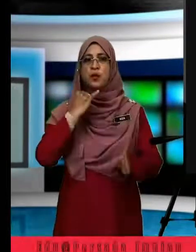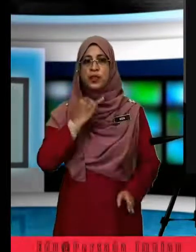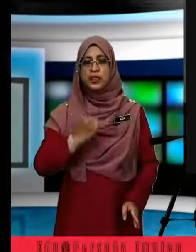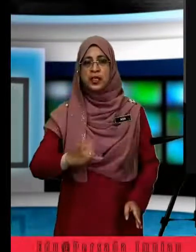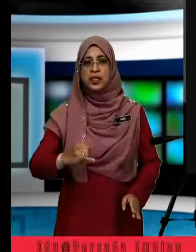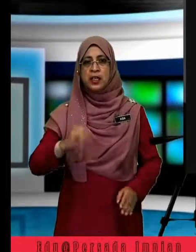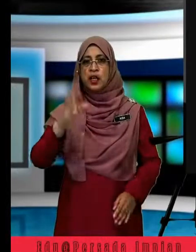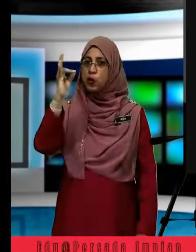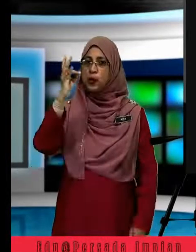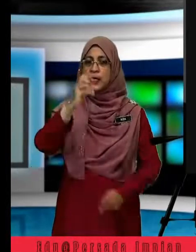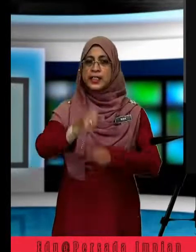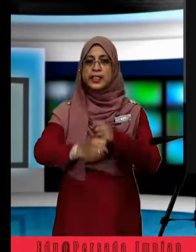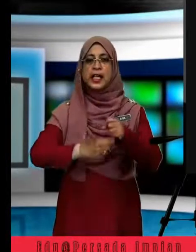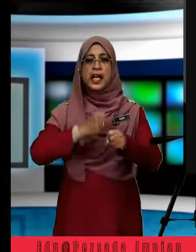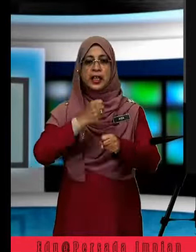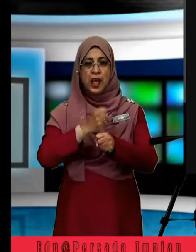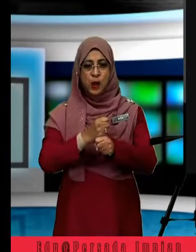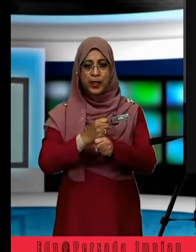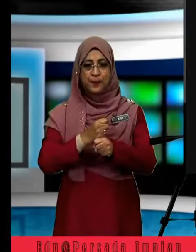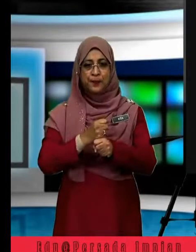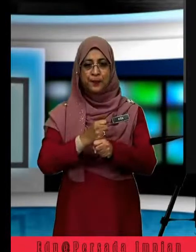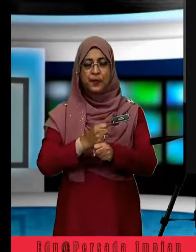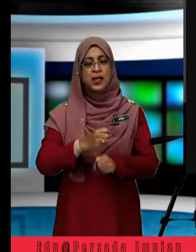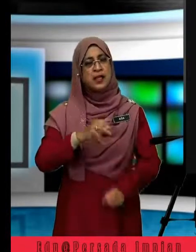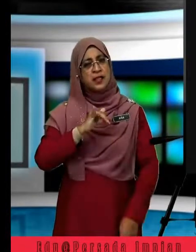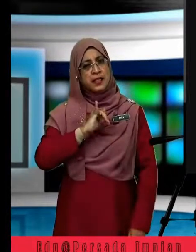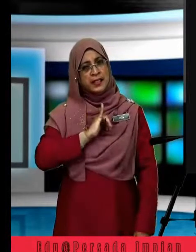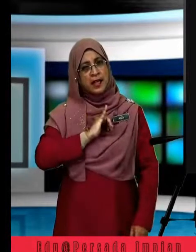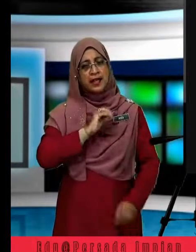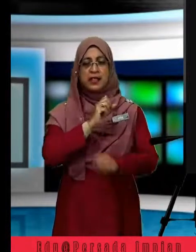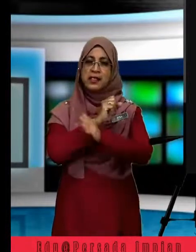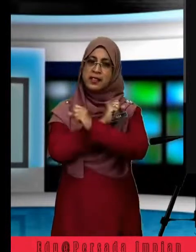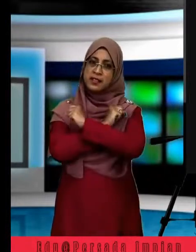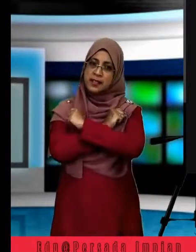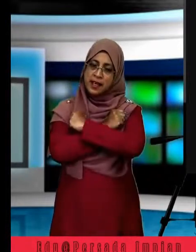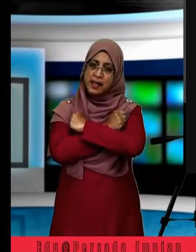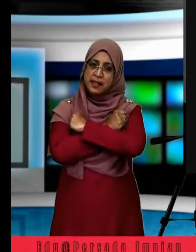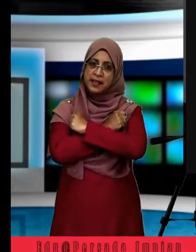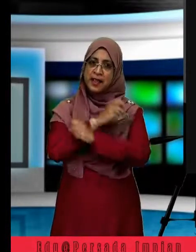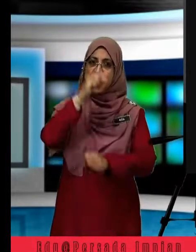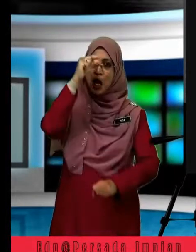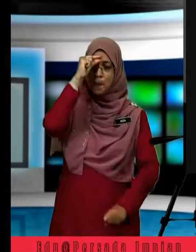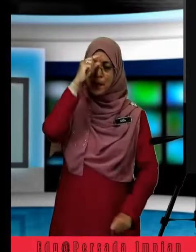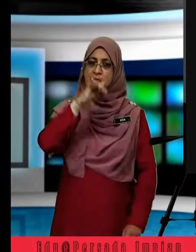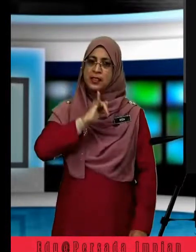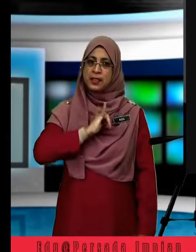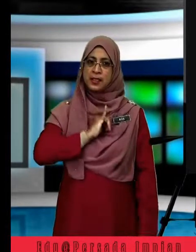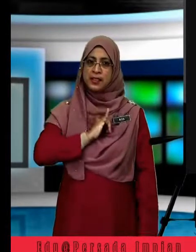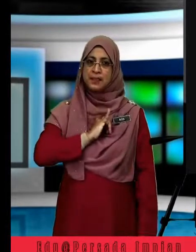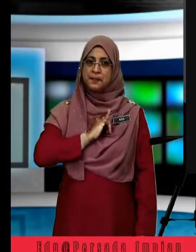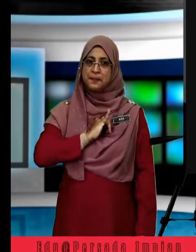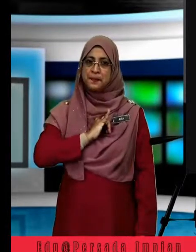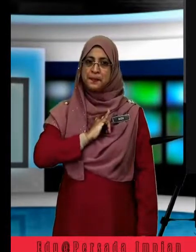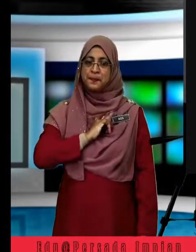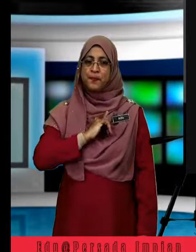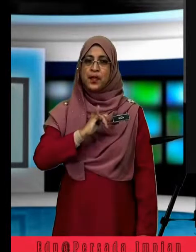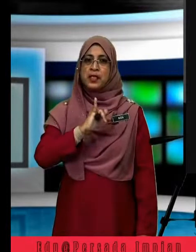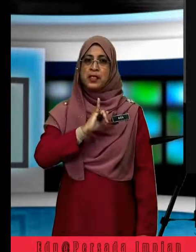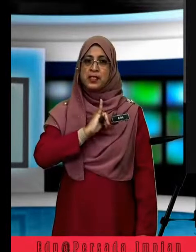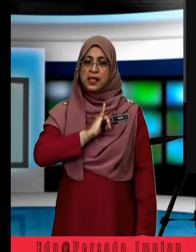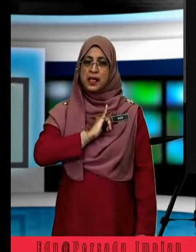17 tahun Saya sayang abang saya Hai